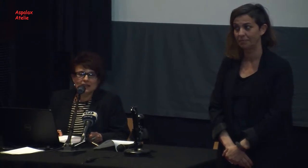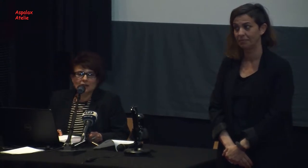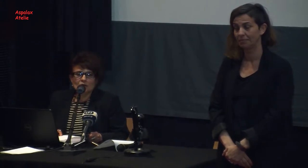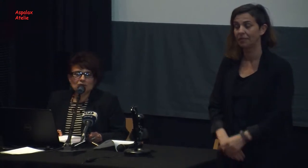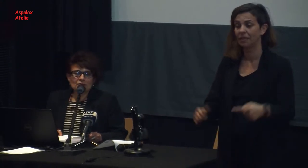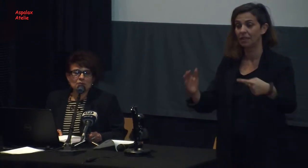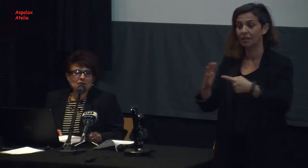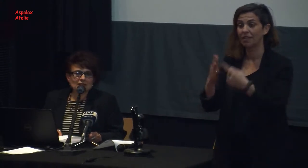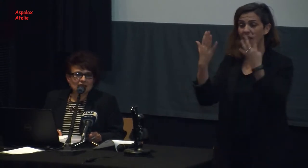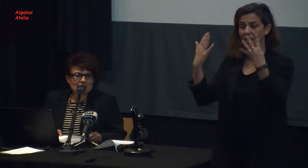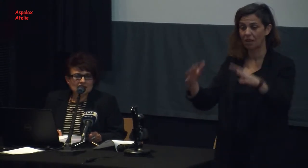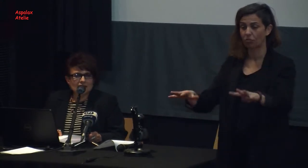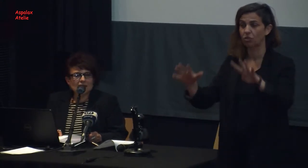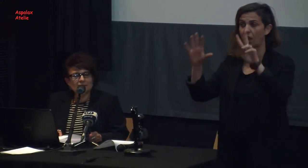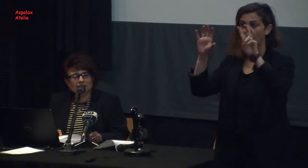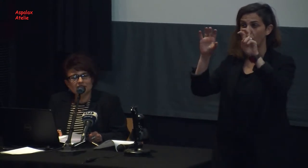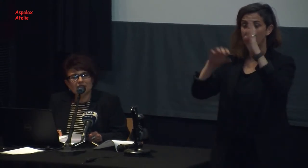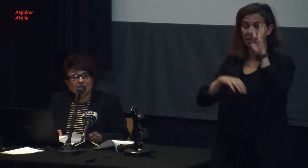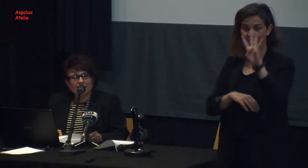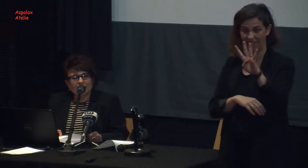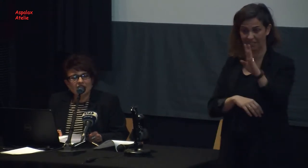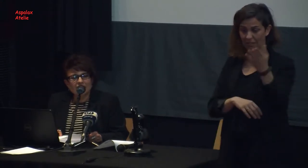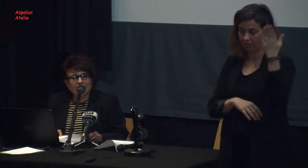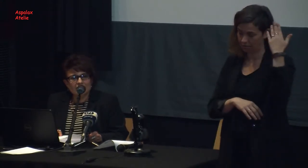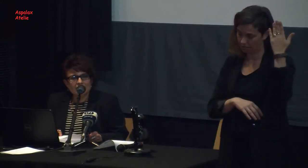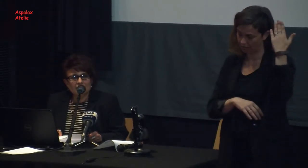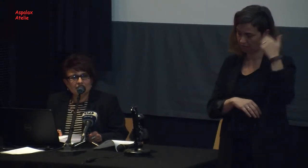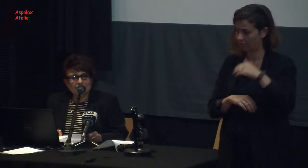Το 1974